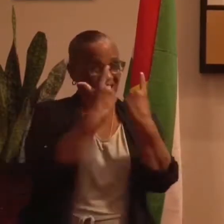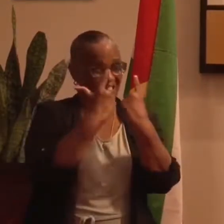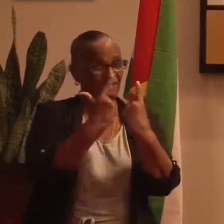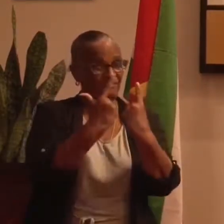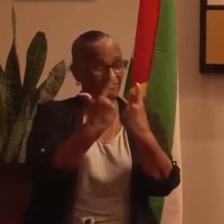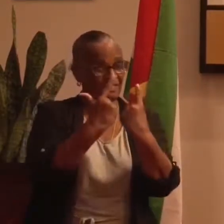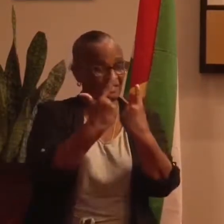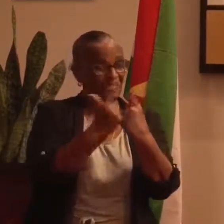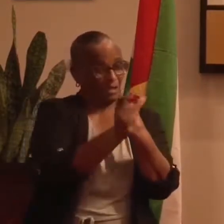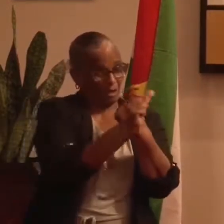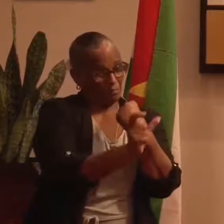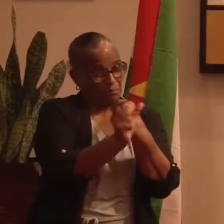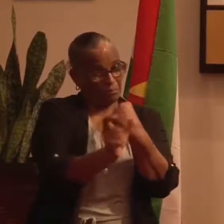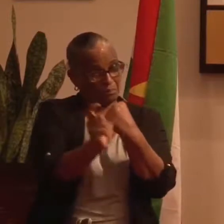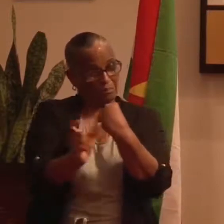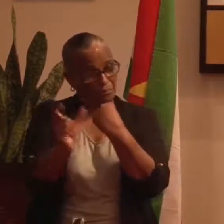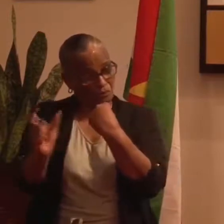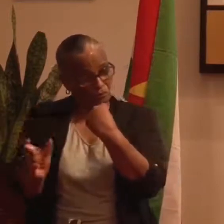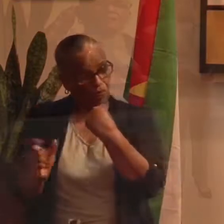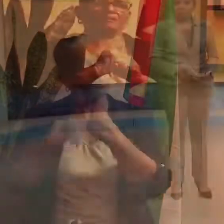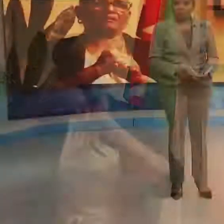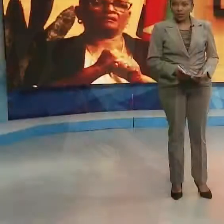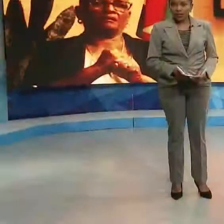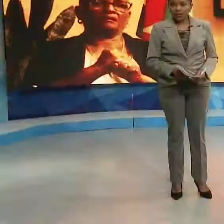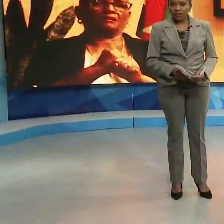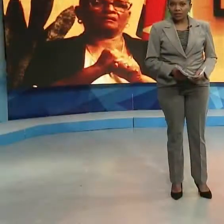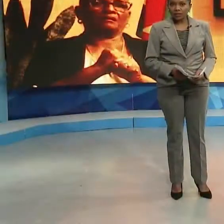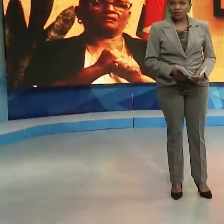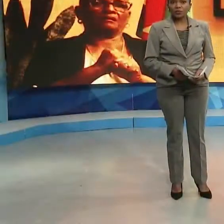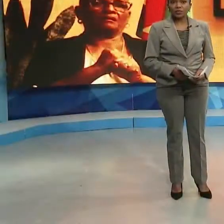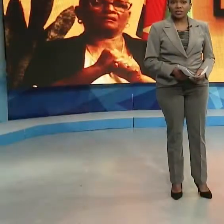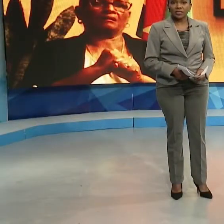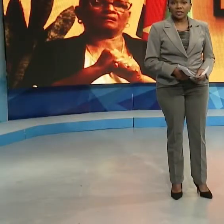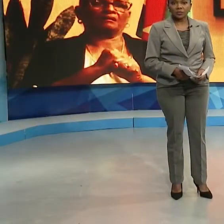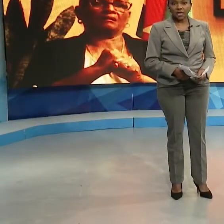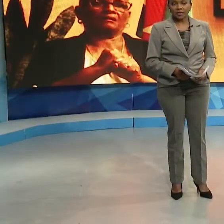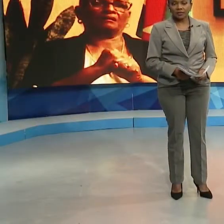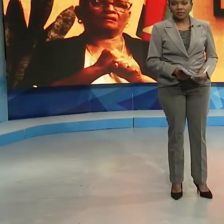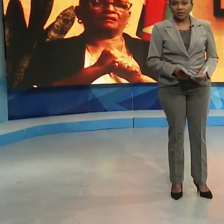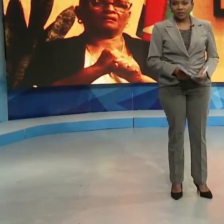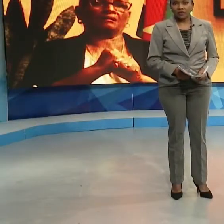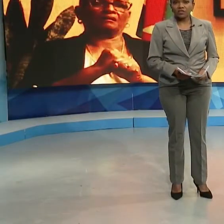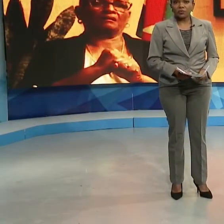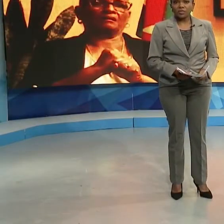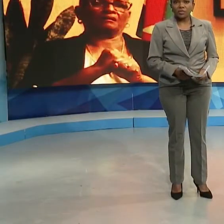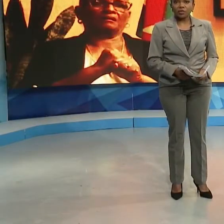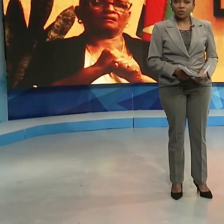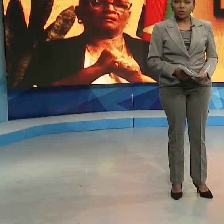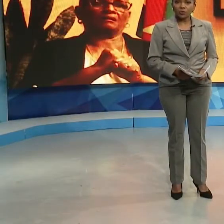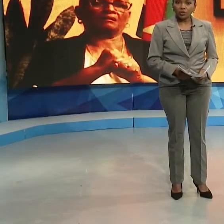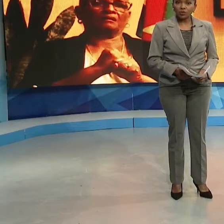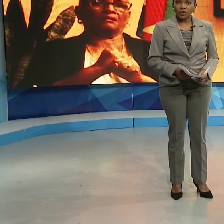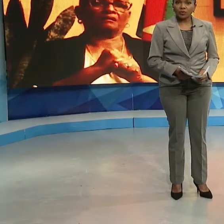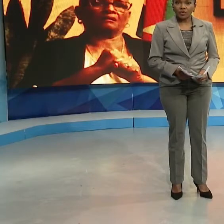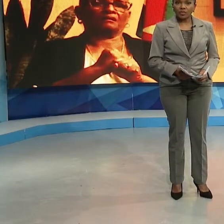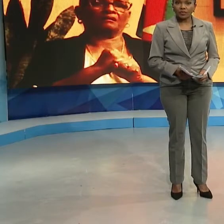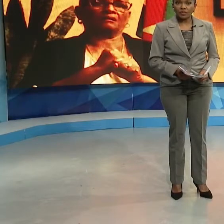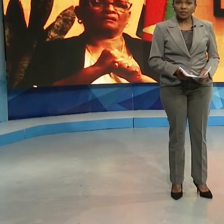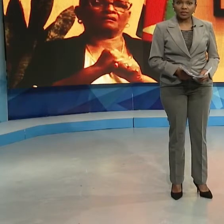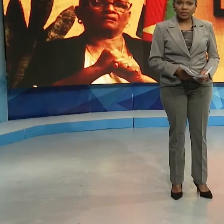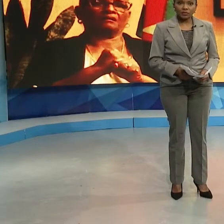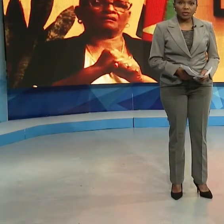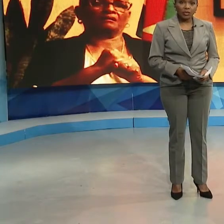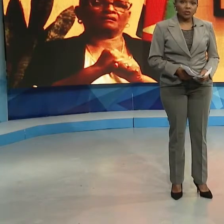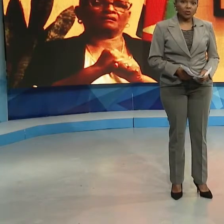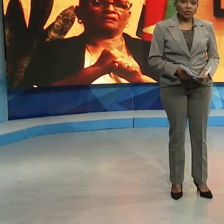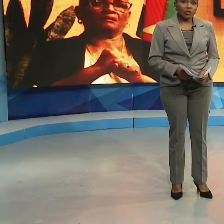de inauguratie van Santokki als president en Brunswijk als vicepresident plaats. Vicepresident Ronnie Brunswijk presenteerde